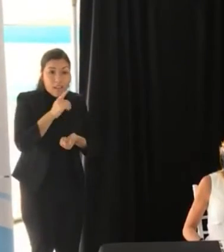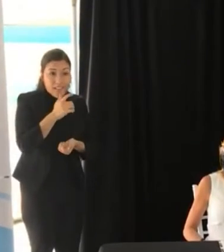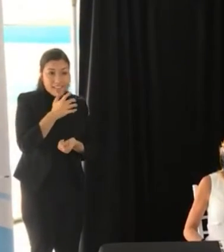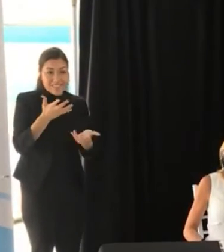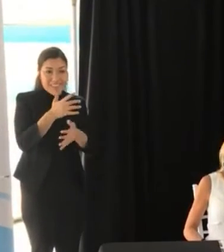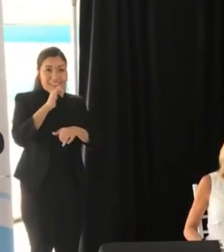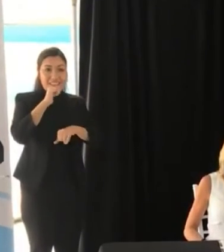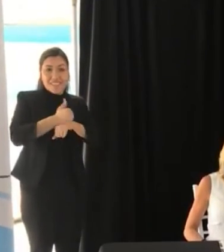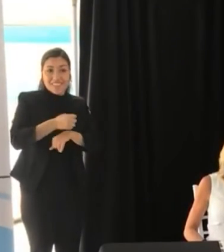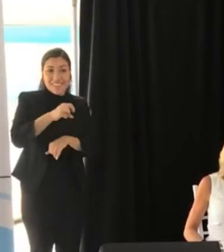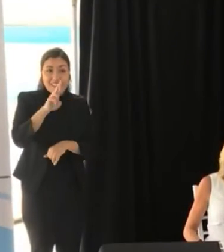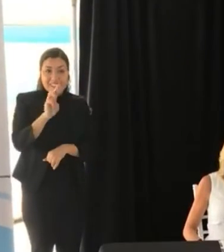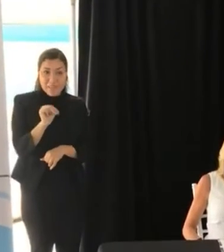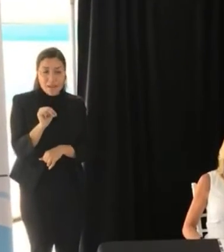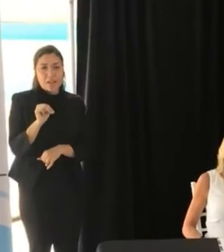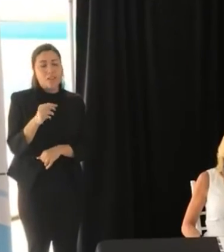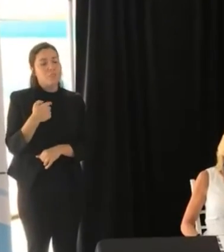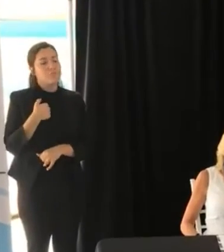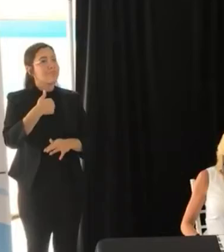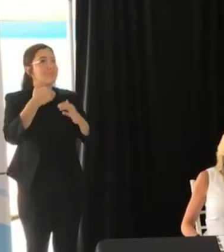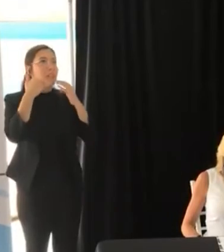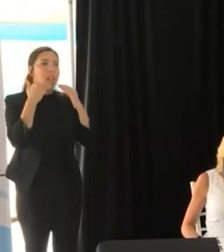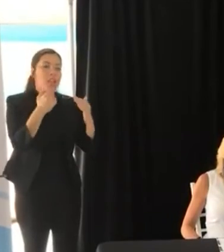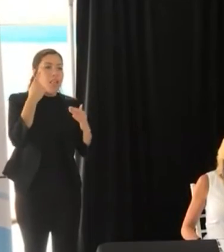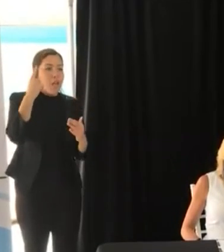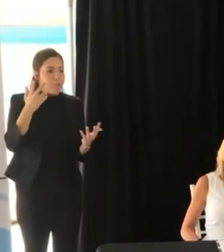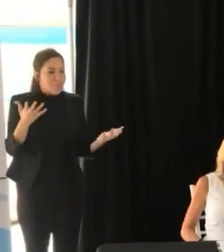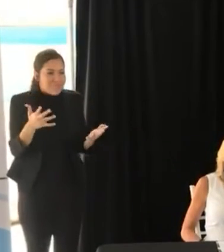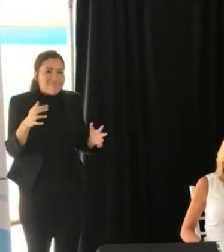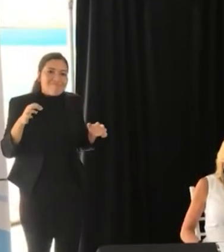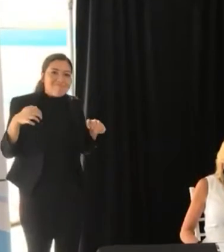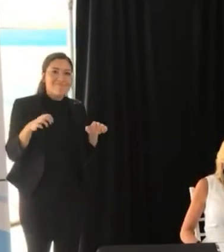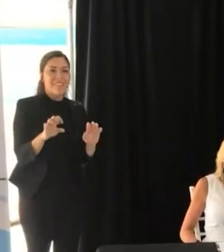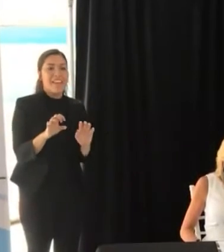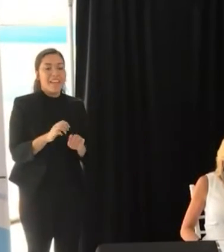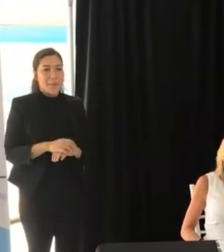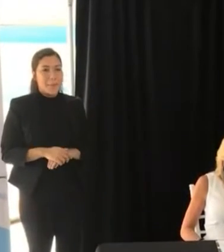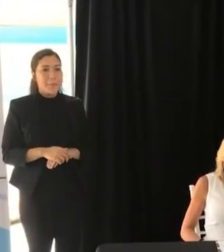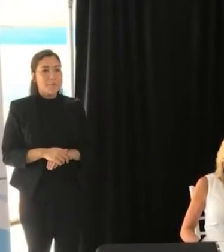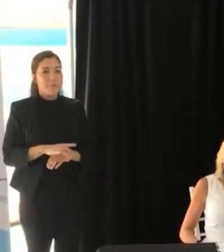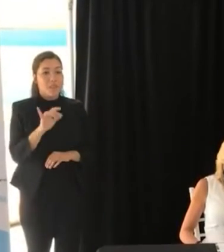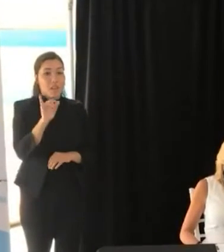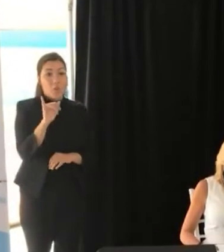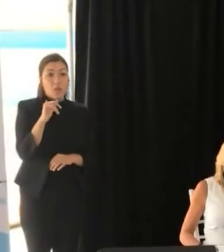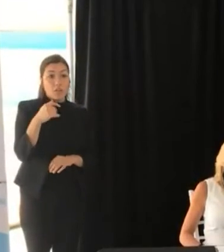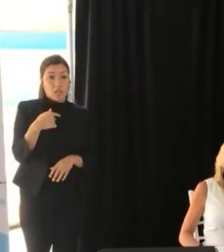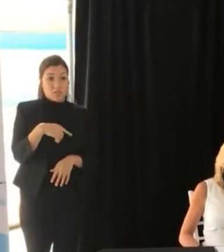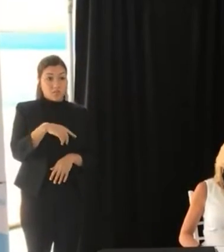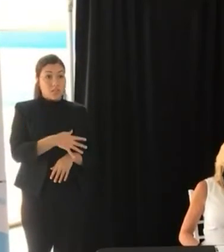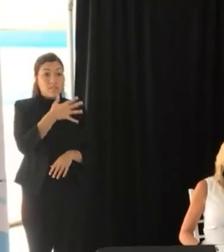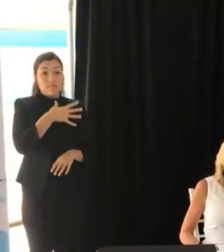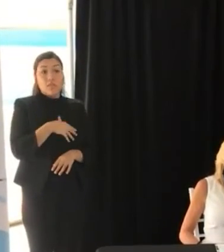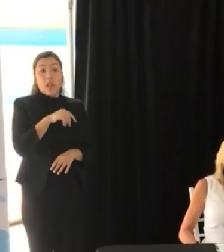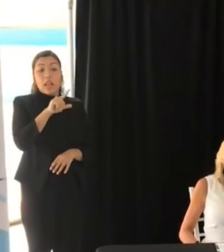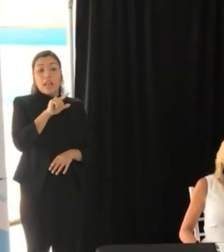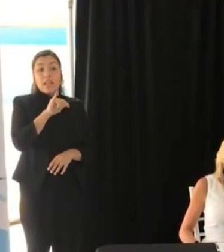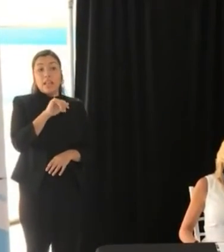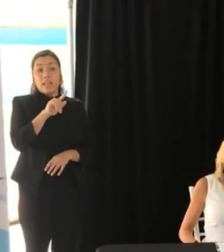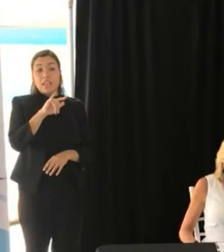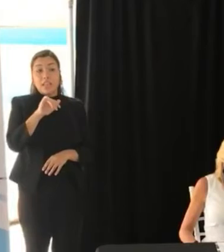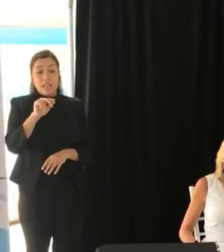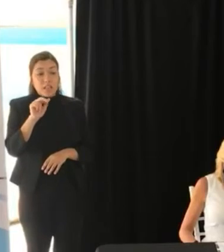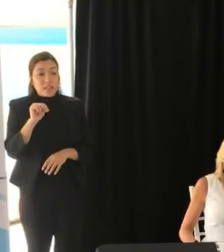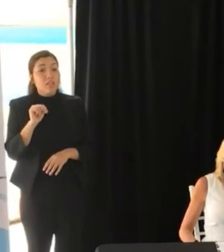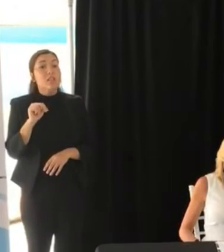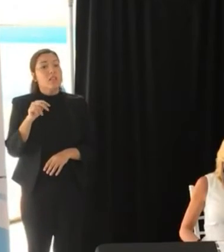de corazón por este esfuerzo. Y entonces, como dijo la señora Lilian Rodríguez, lo hemos pensado